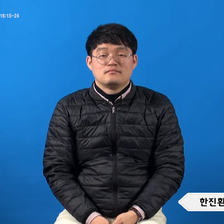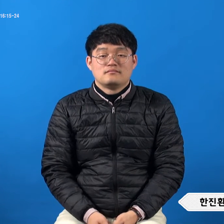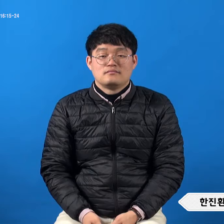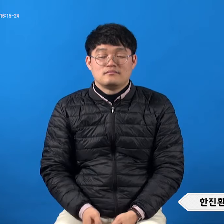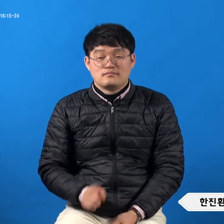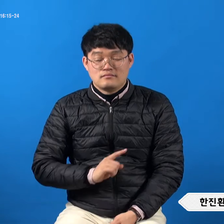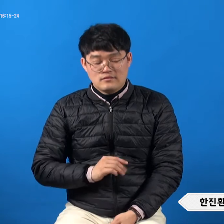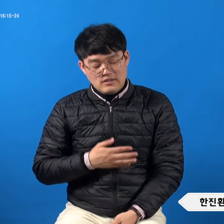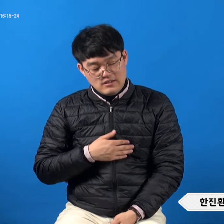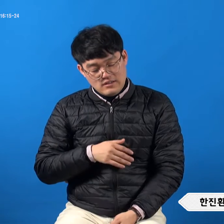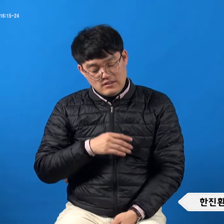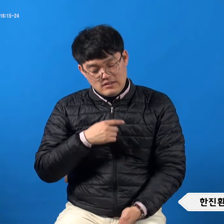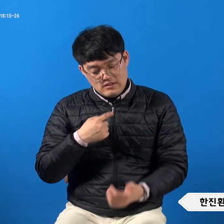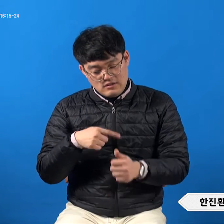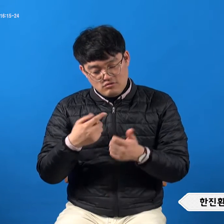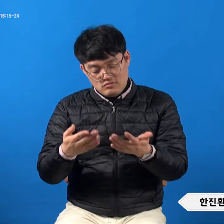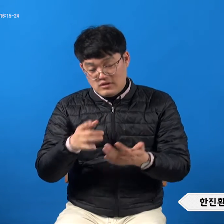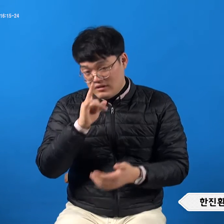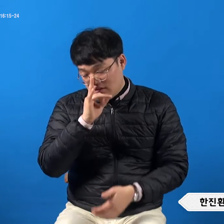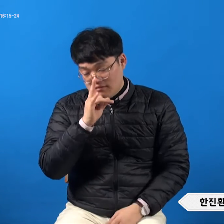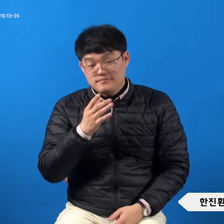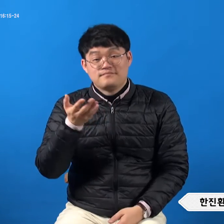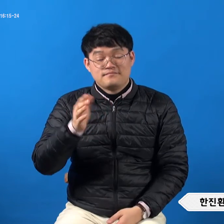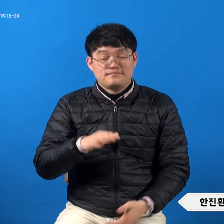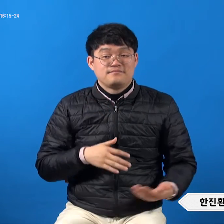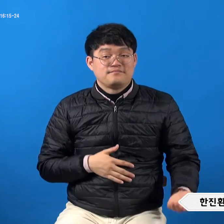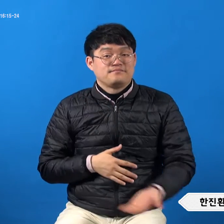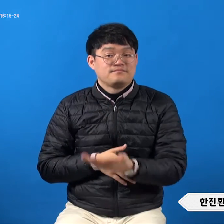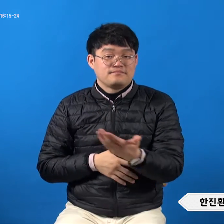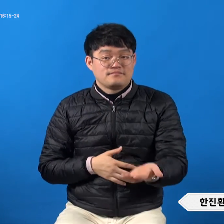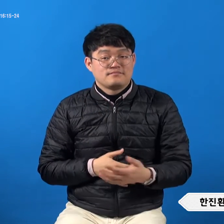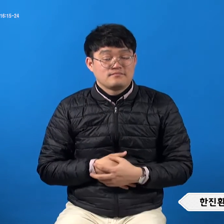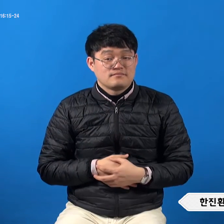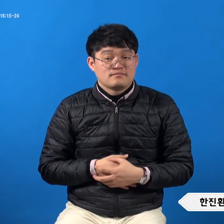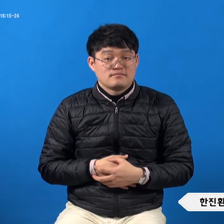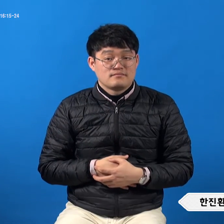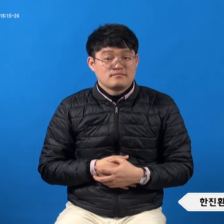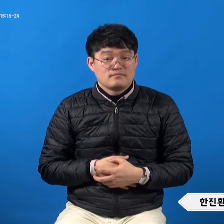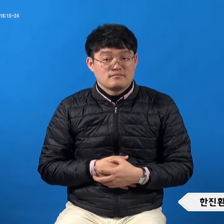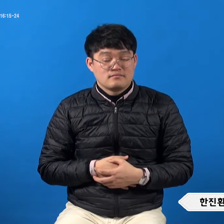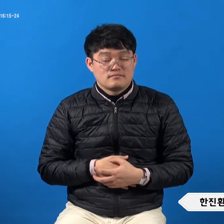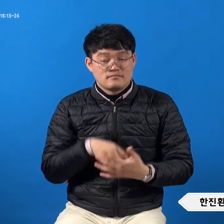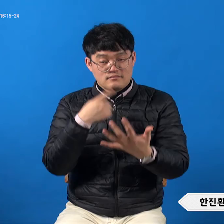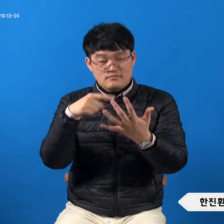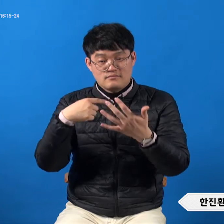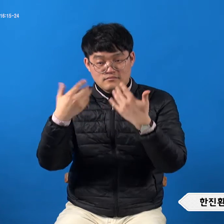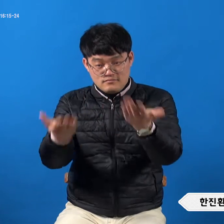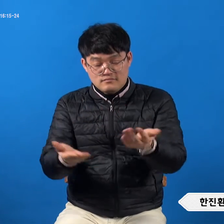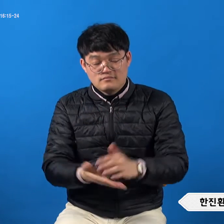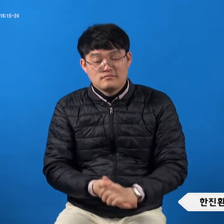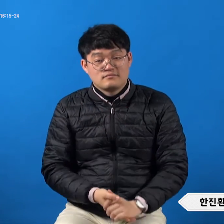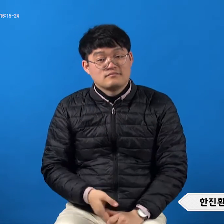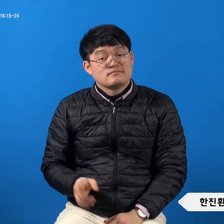이건 진짜 안 되는데. 근데 여러분 착하게 보여서 제가 가르쳐드리겠습니다.